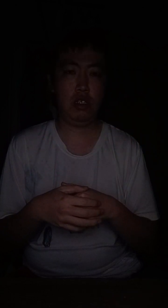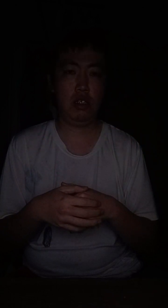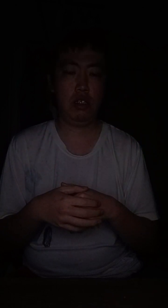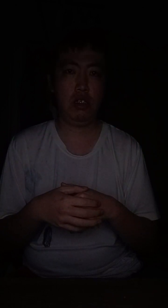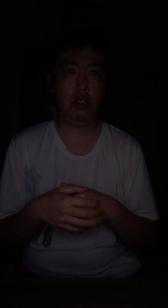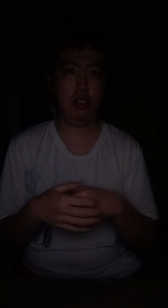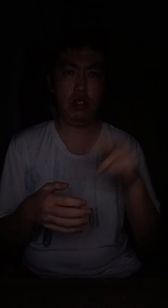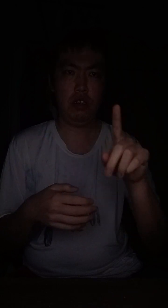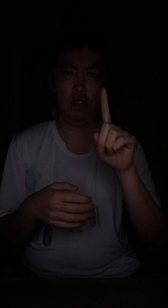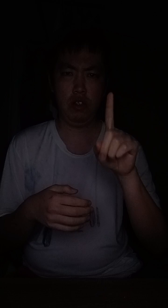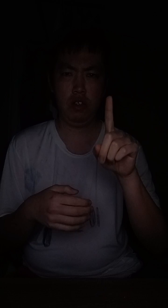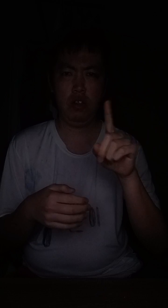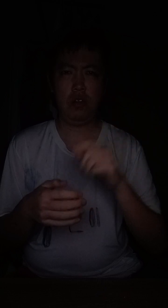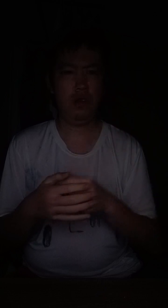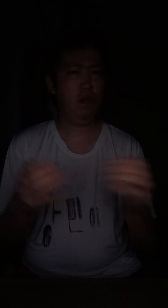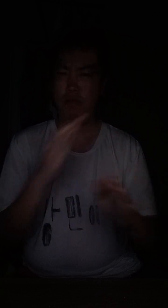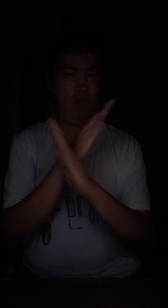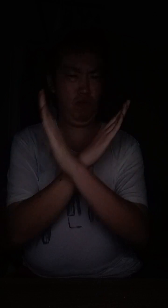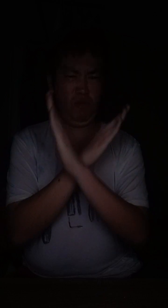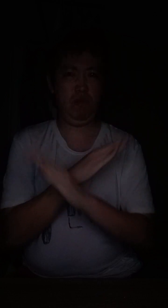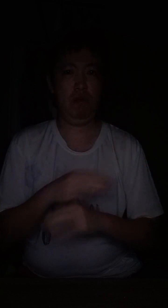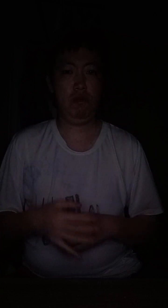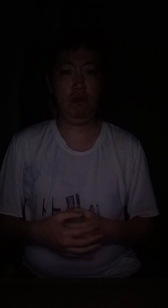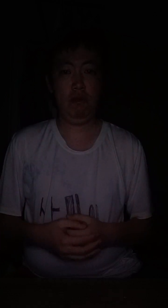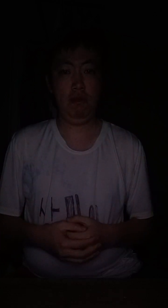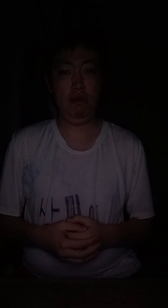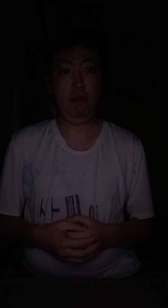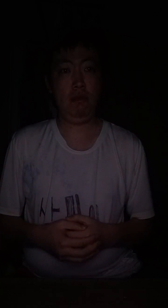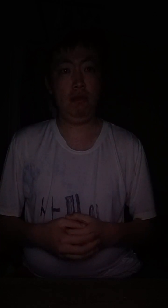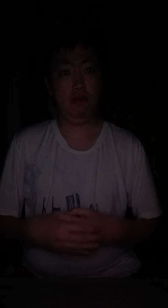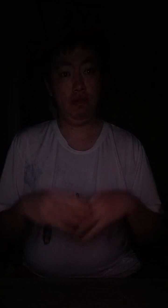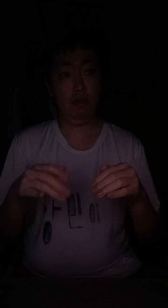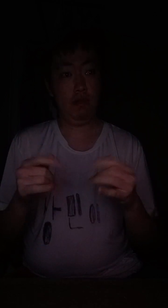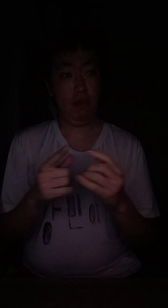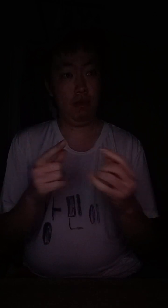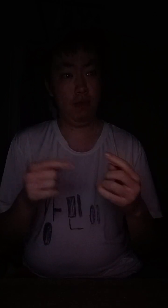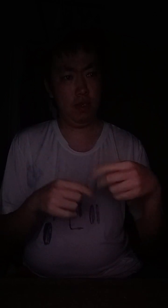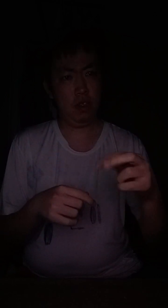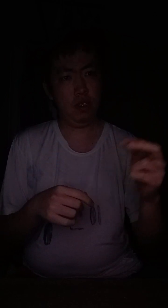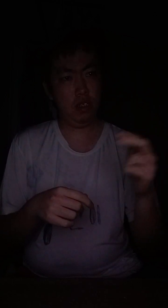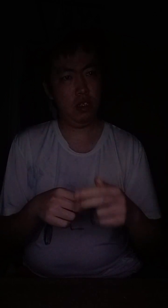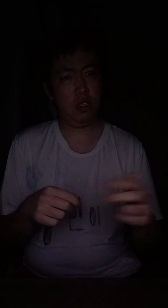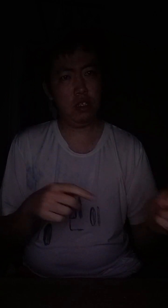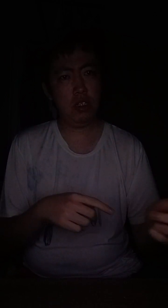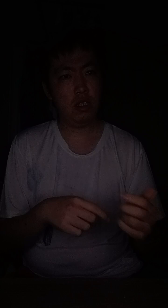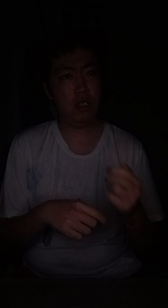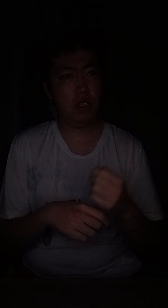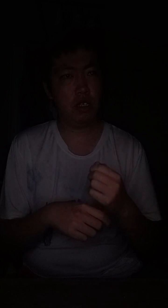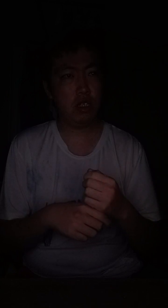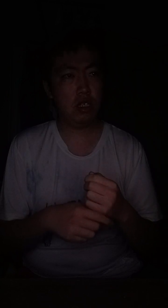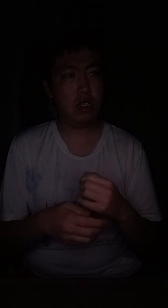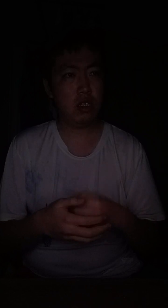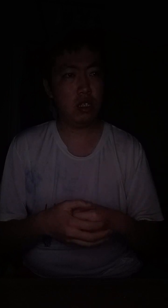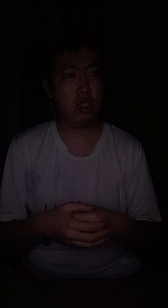하지만 아무리 눌러도 반응이 없습니다. 화장기가 떨어졌다든지 아니면 변기가 몇 바뀌었다든지